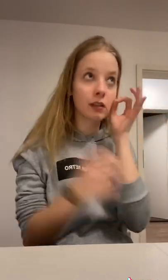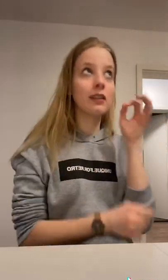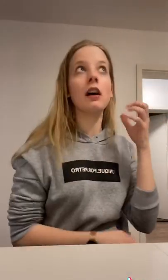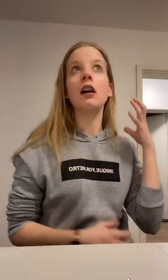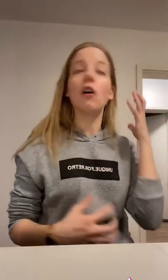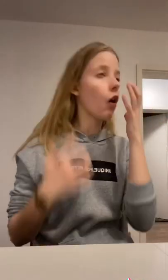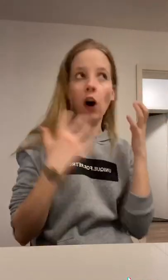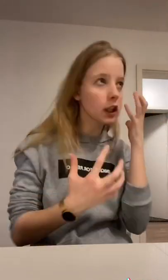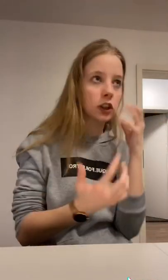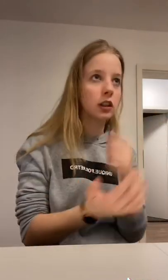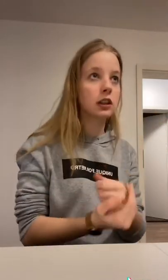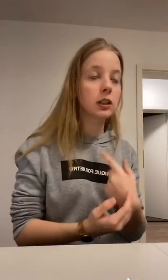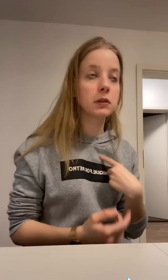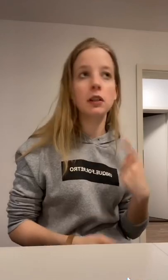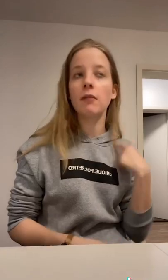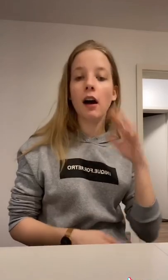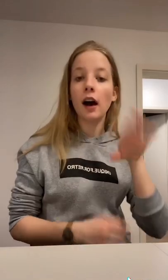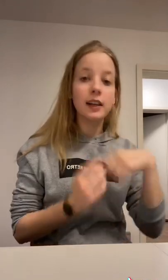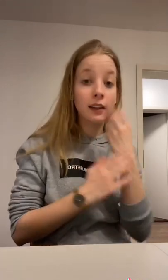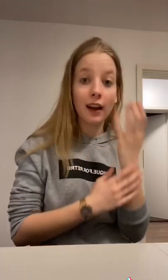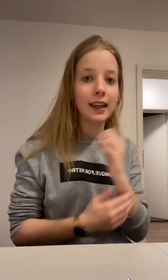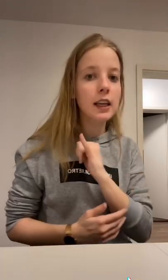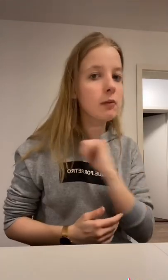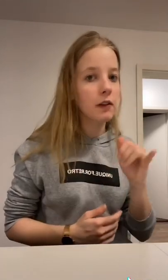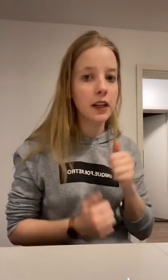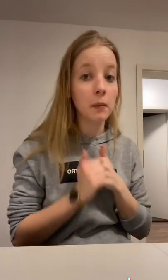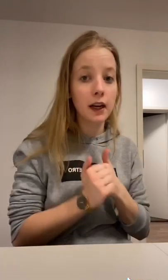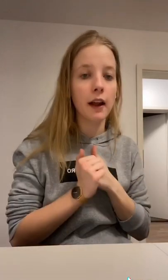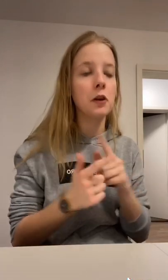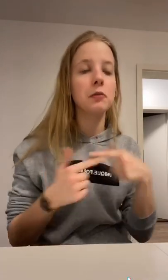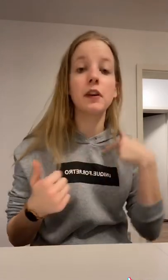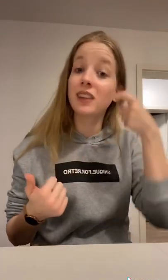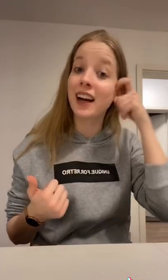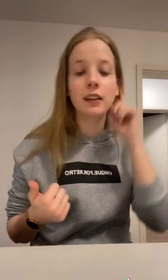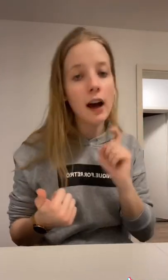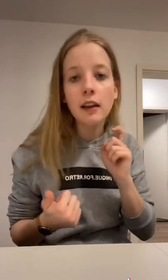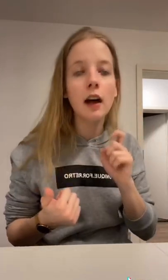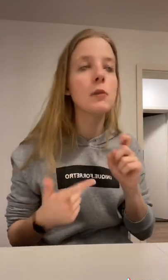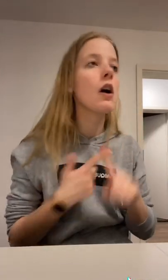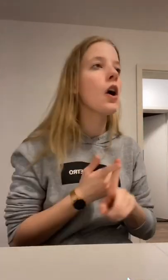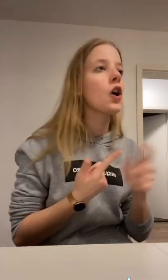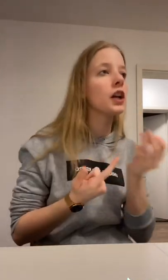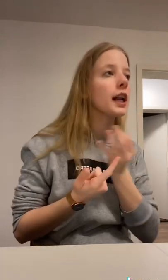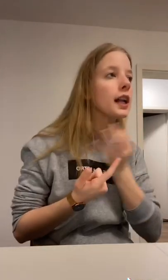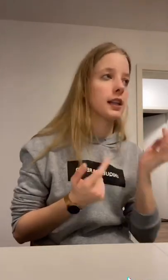piepsende Geräusche, die mich im Alltag immer wieder begleiten, ob ich meine Hörgeräte anhab oder nicht.